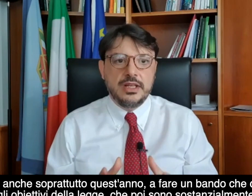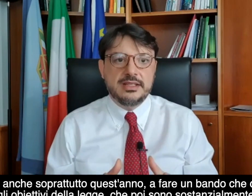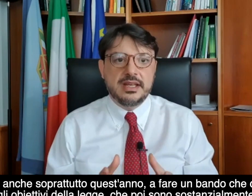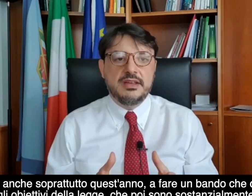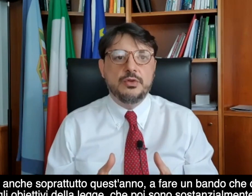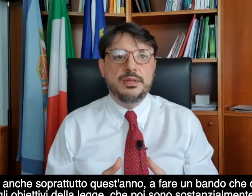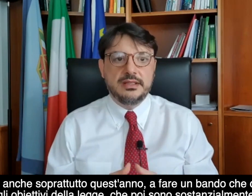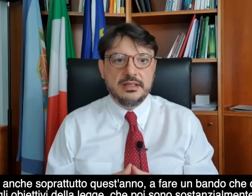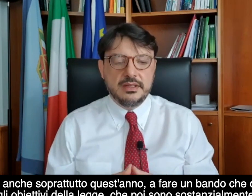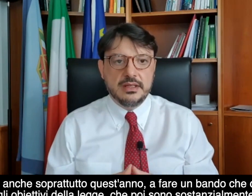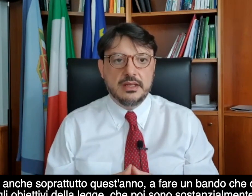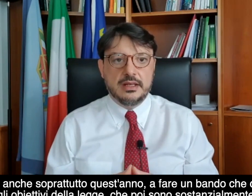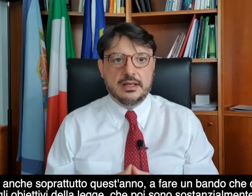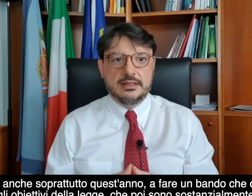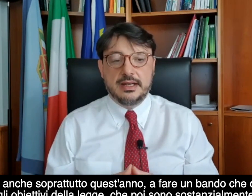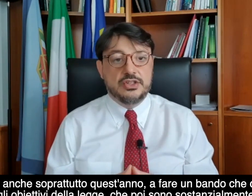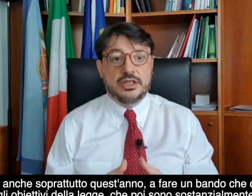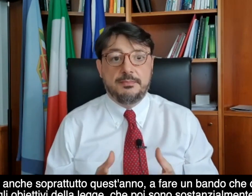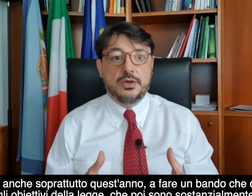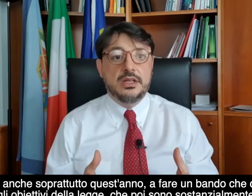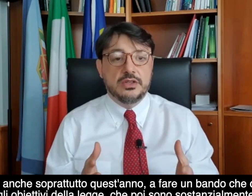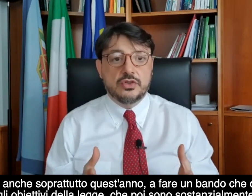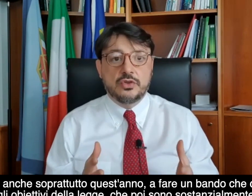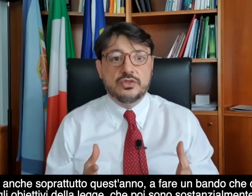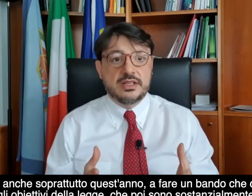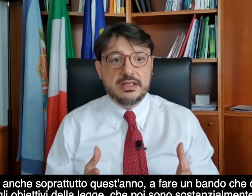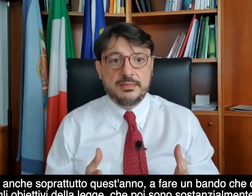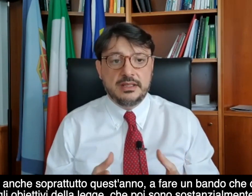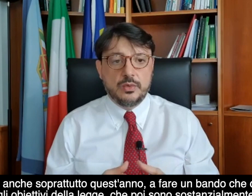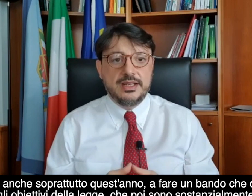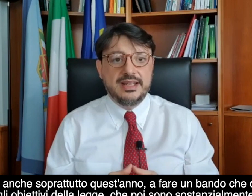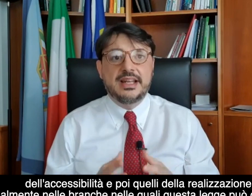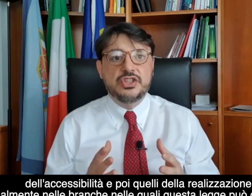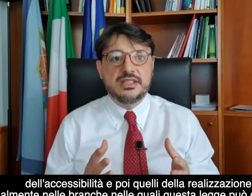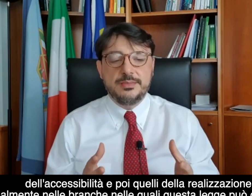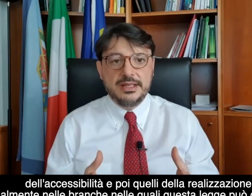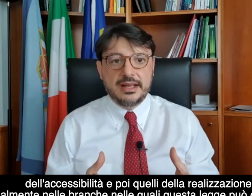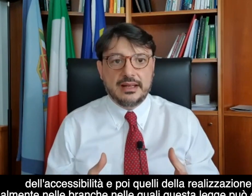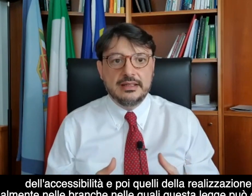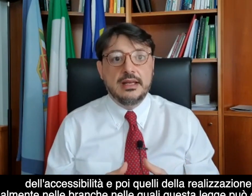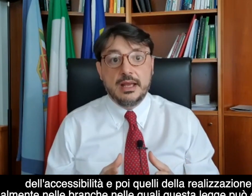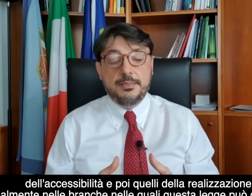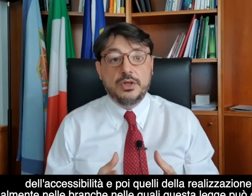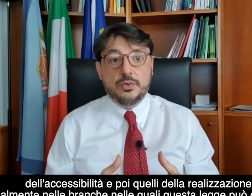veri obiettivi della legge che poi sono sostanzialmente quelli dell'accessibilità e poi quelli